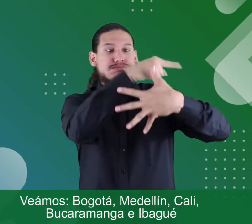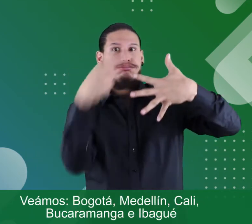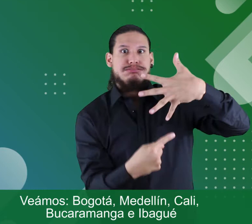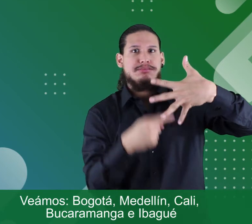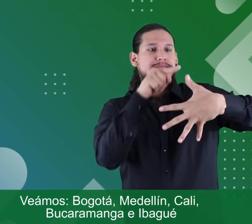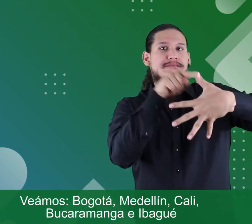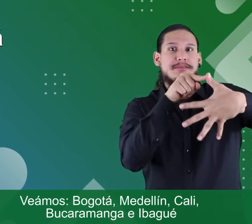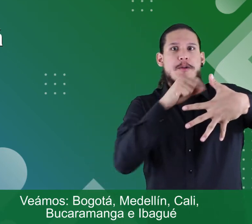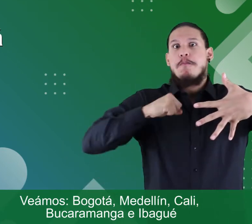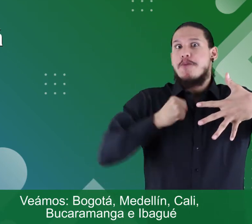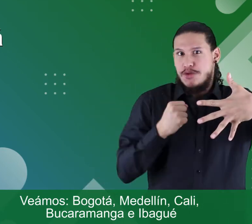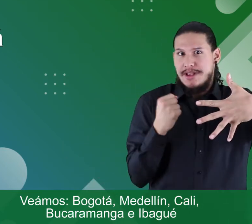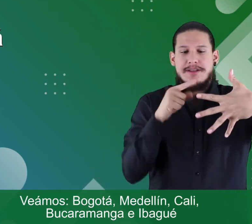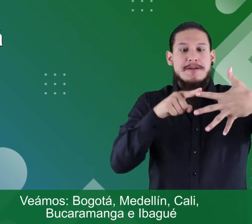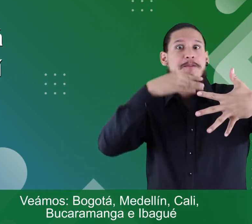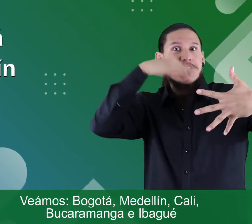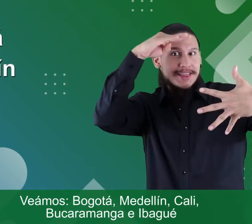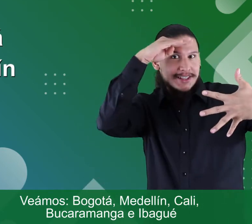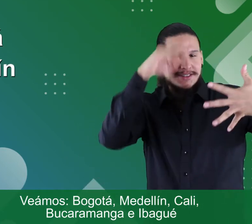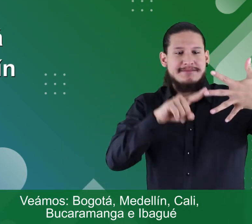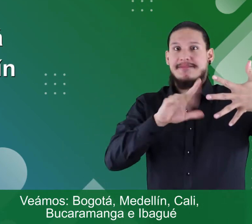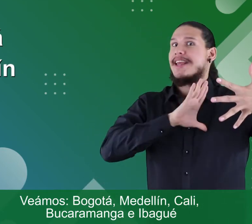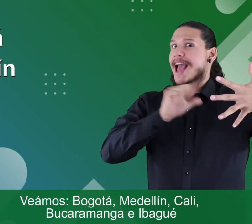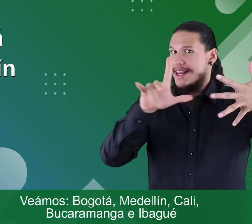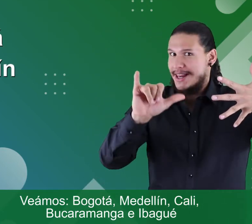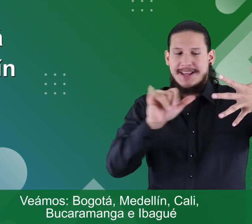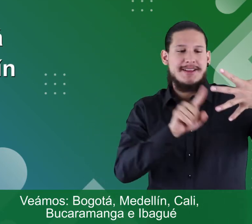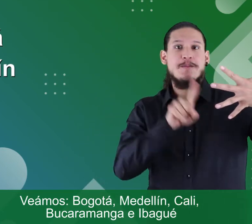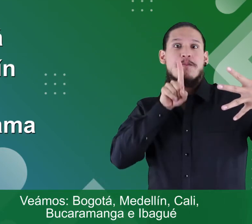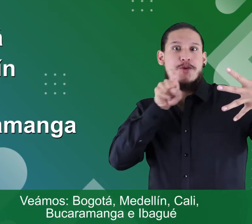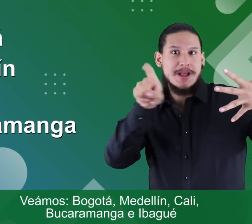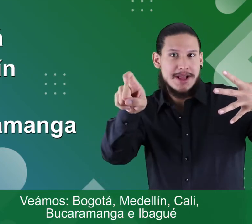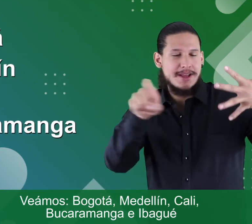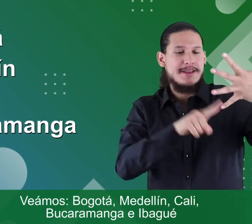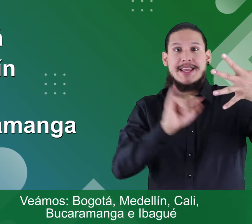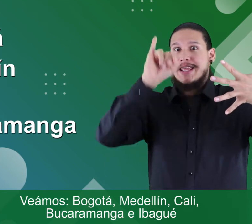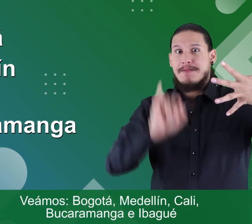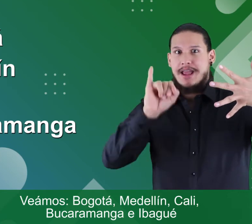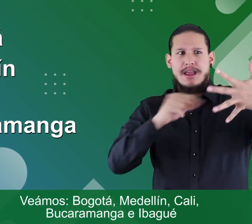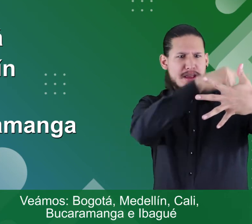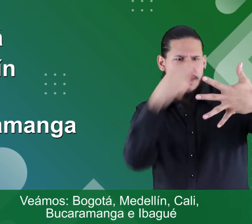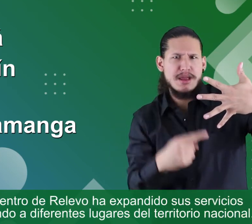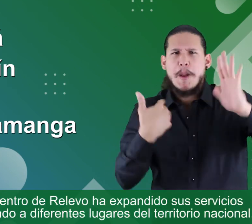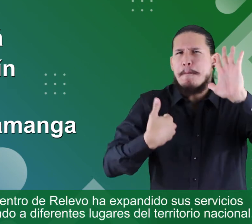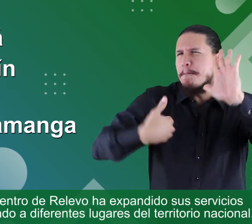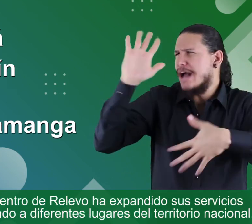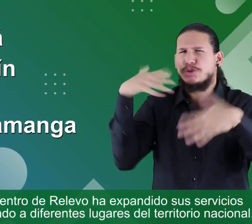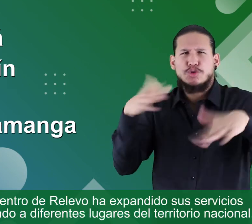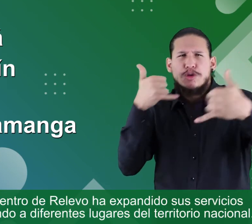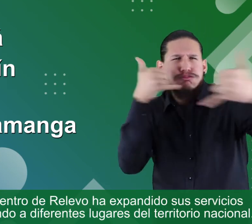Veamos, Bogotá, Medellín, Cali, Bucaramanga e Ibagué. El Centro de Relevo ha